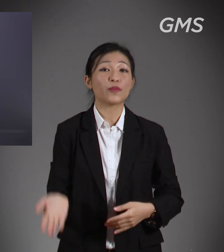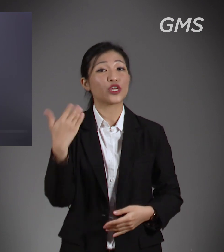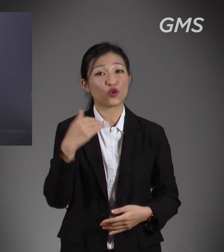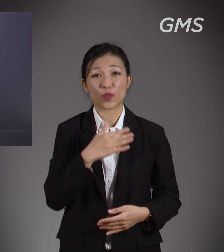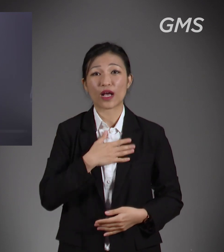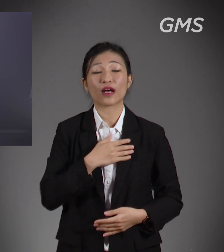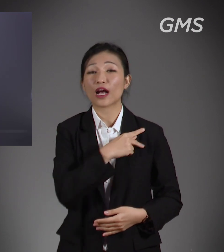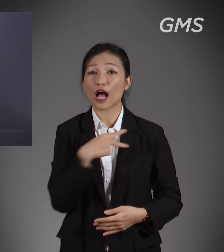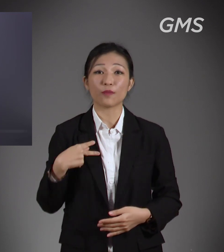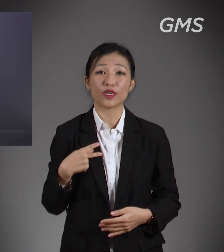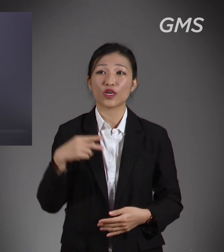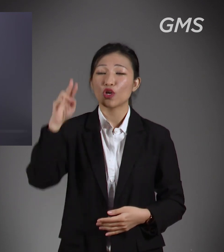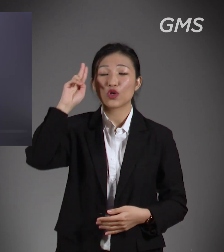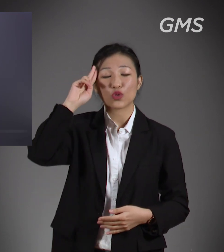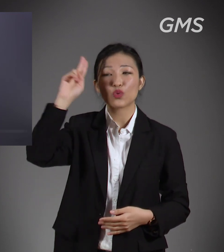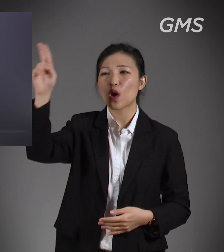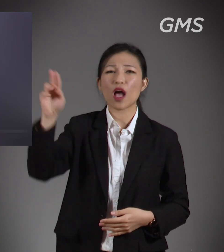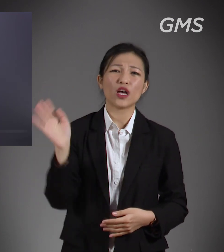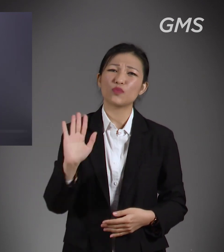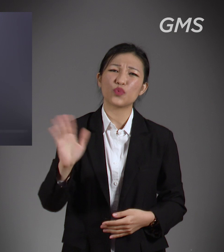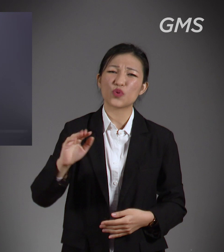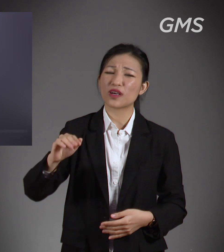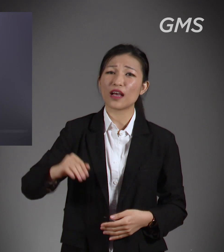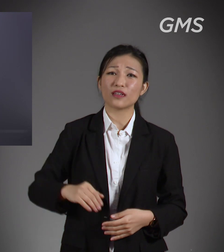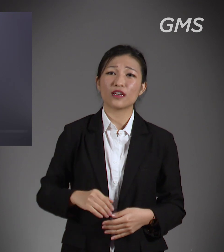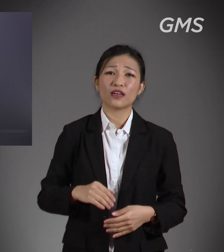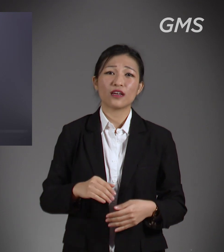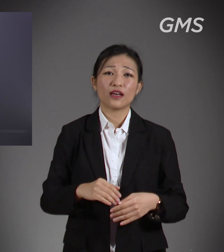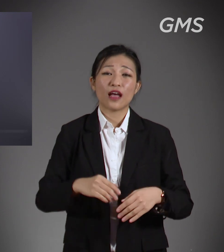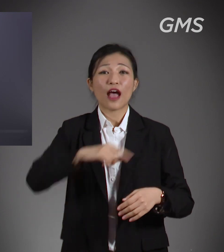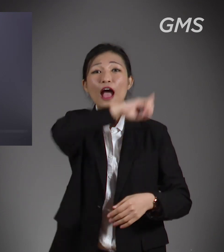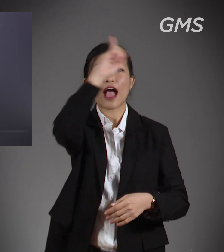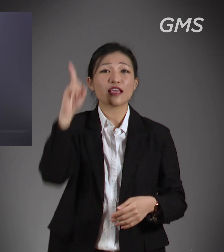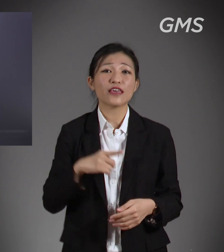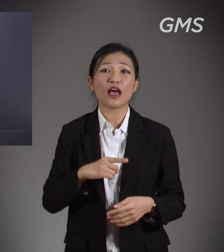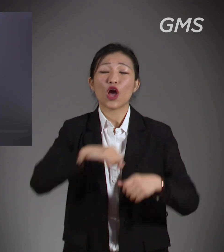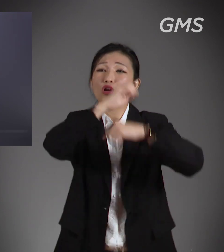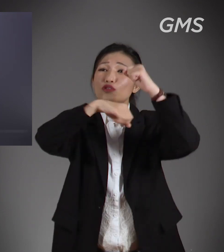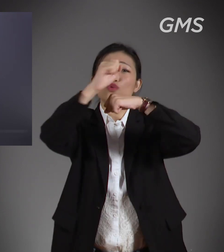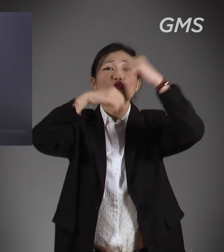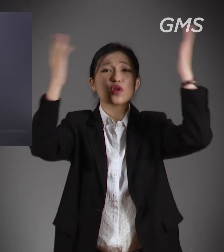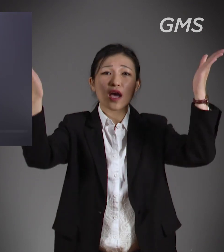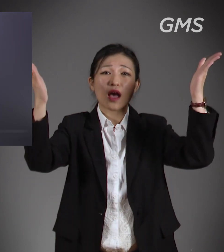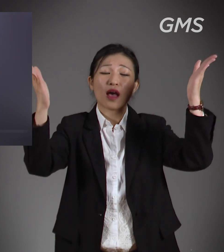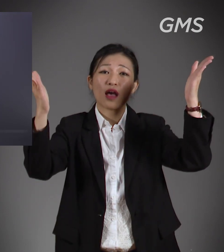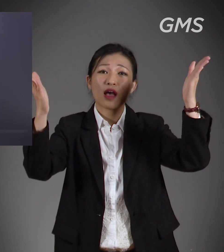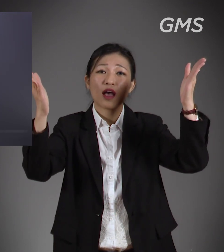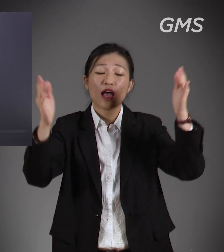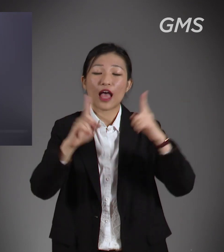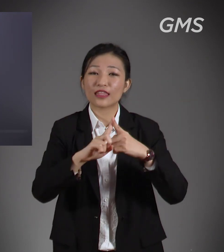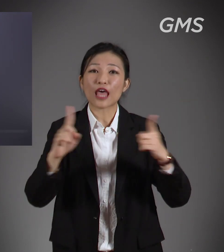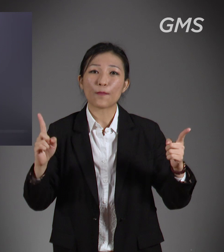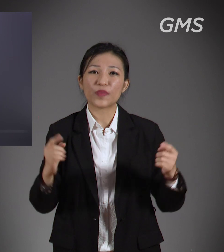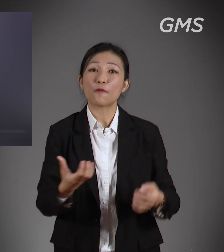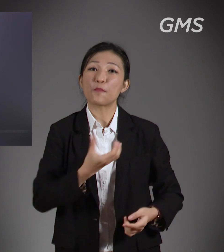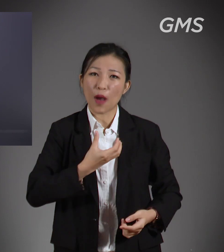Engkau bukan hanya Allah yang ada di surga, tetapi Engkau sudah rela turun ke bumi ini untuk